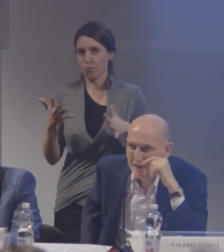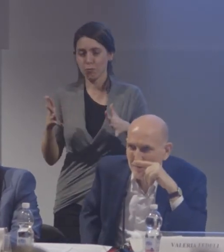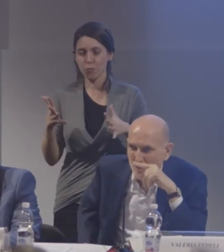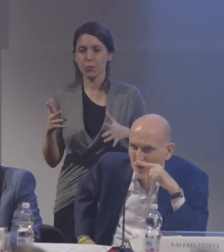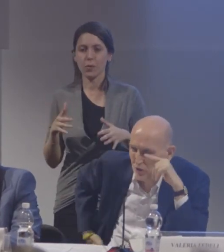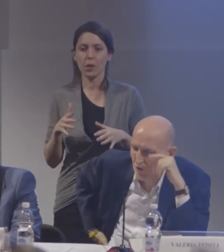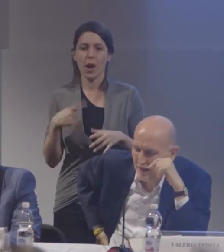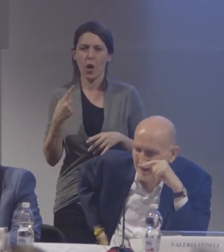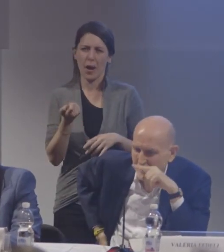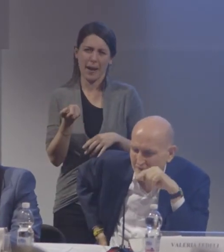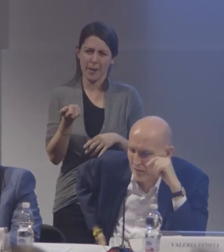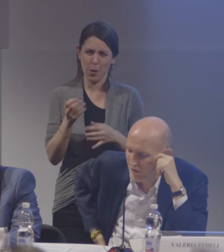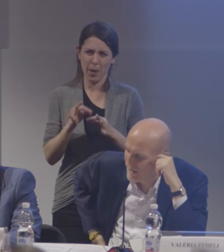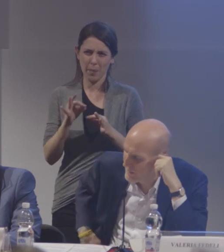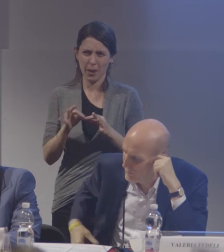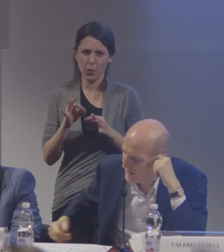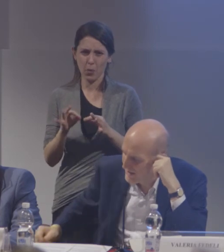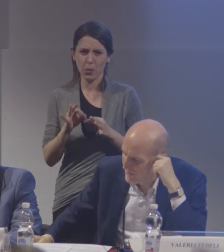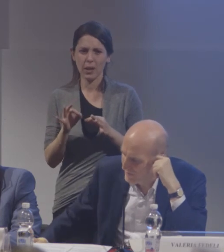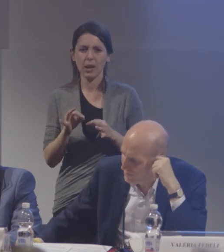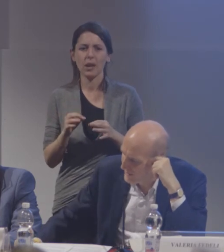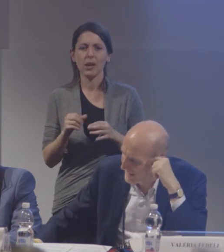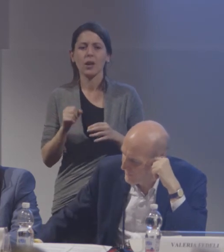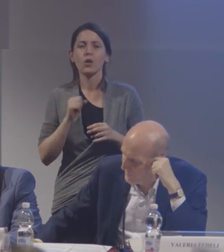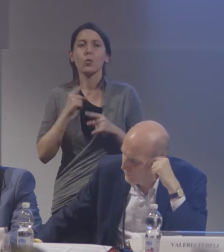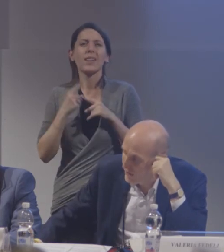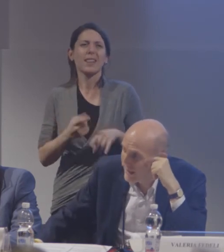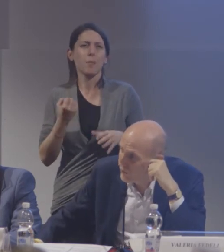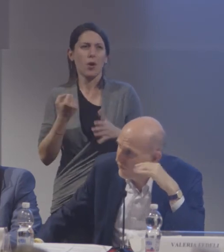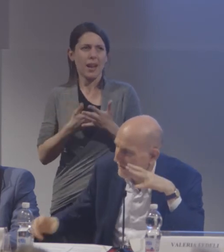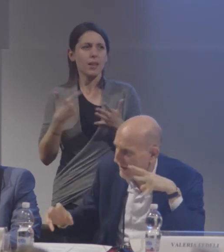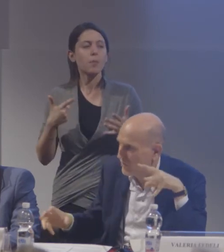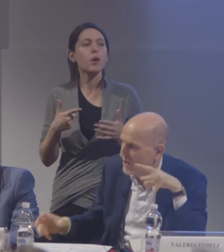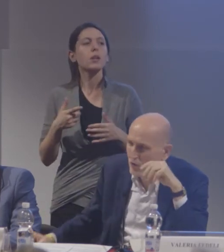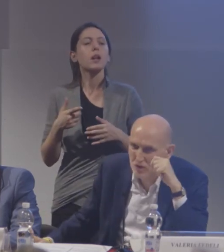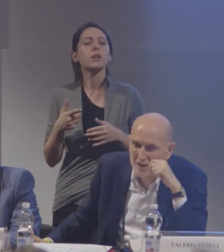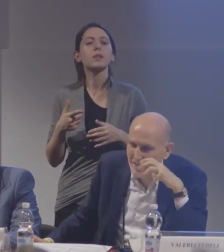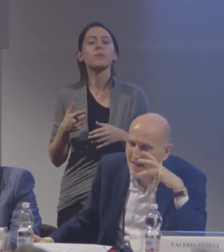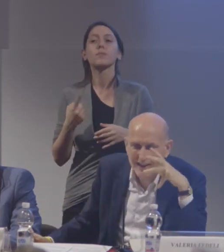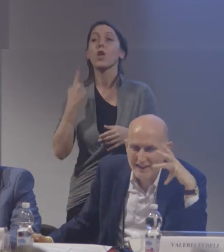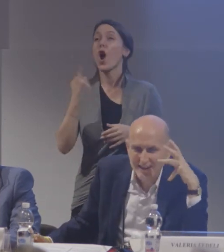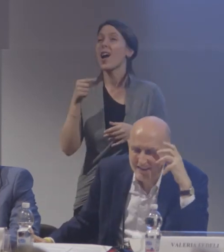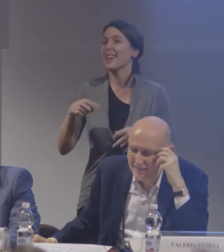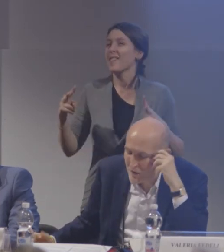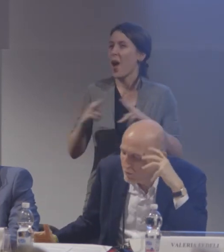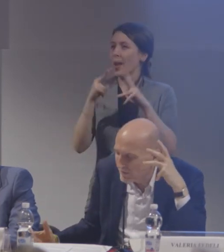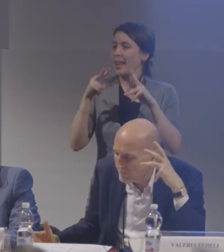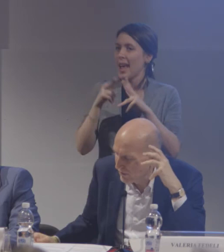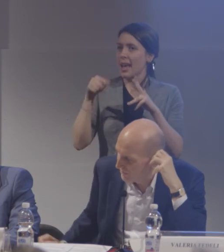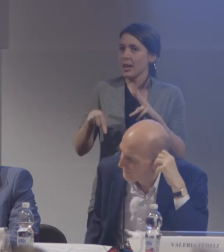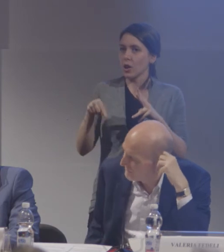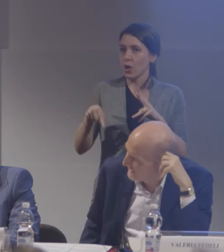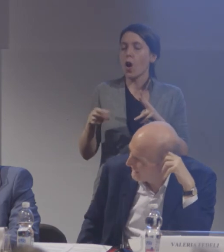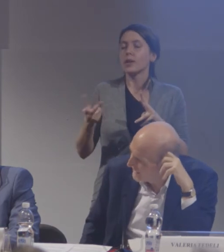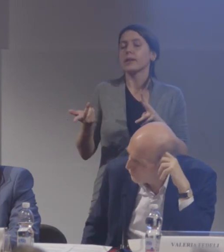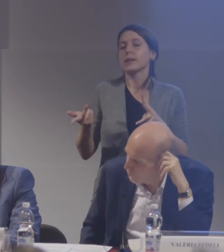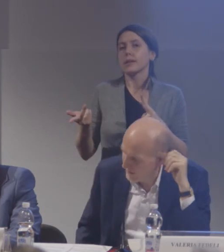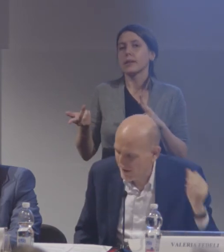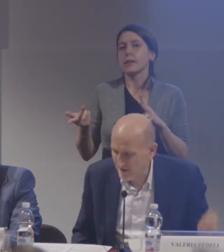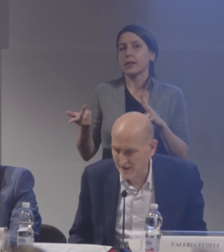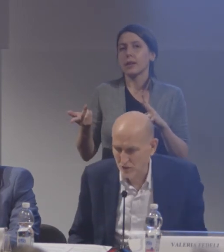adesso qualche minuto ancora avremo una testimonianza importante, però voglio dire che ogni volta in questi incontri si ha, avendo un po'